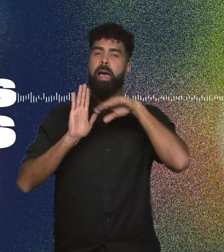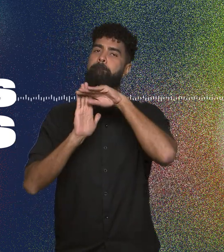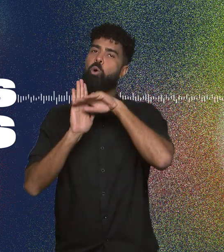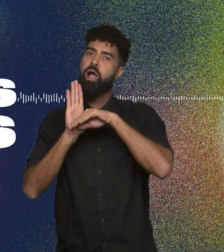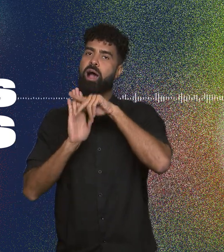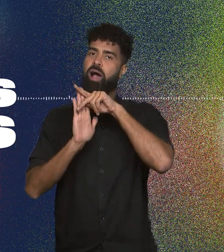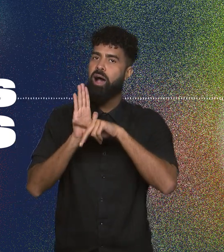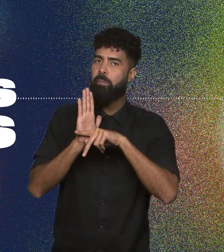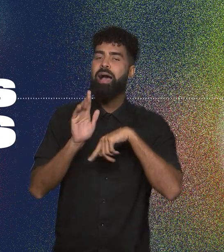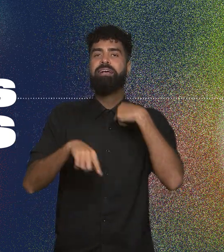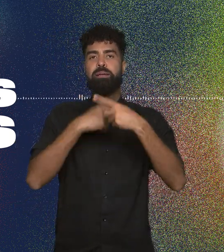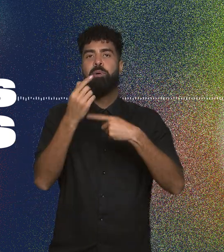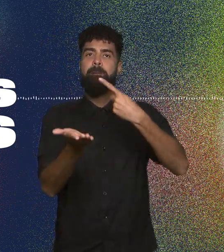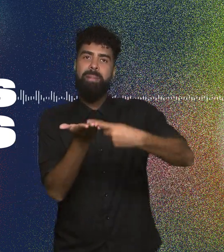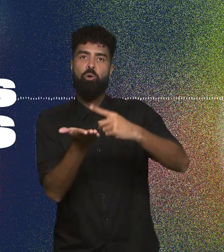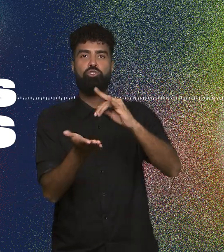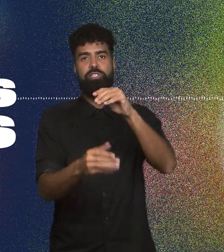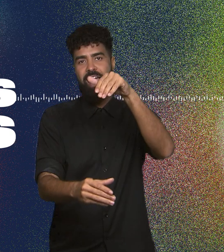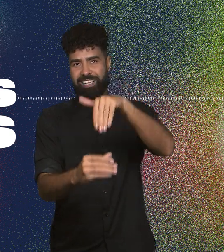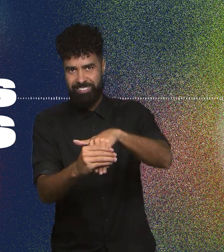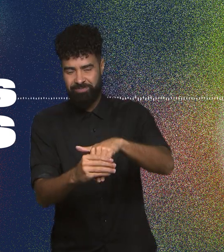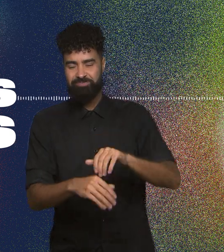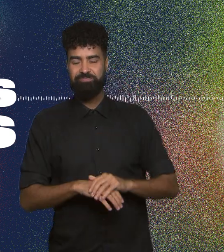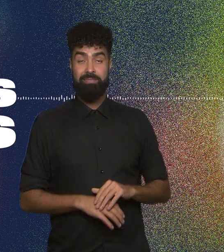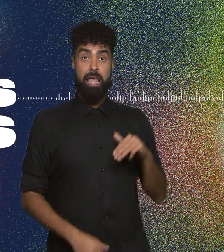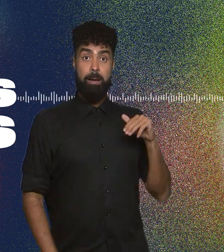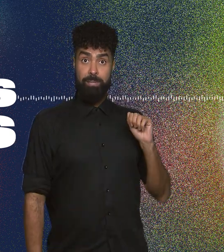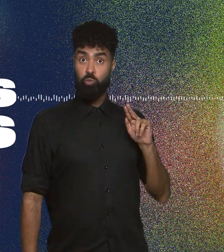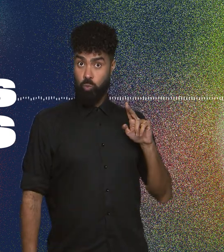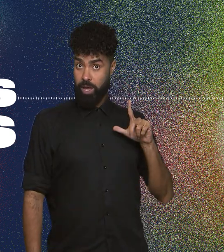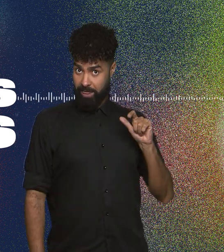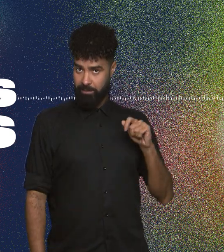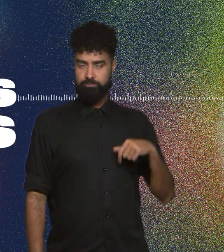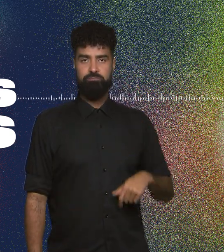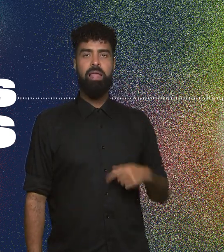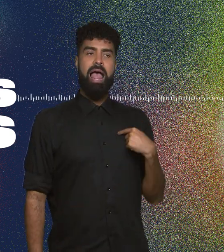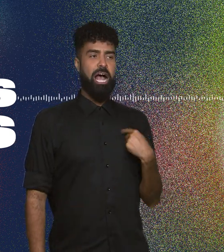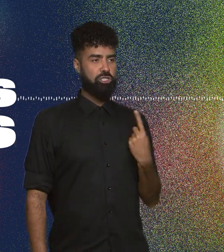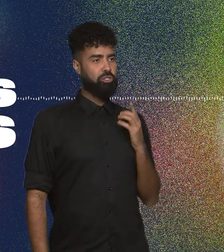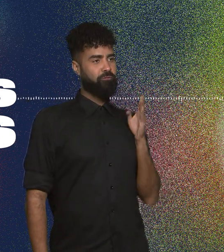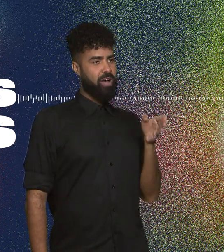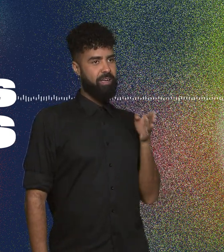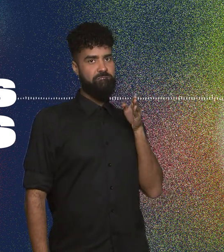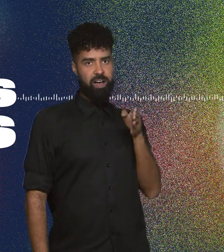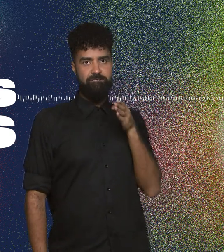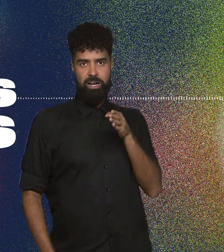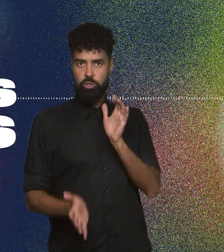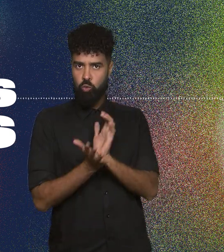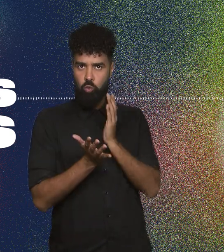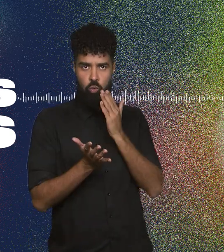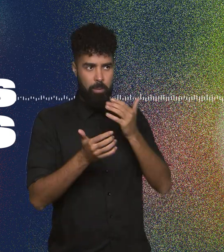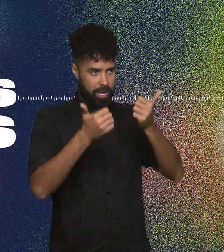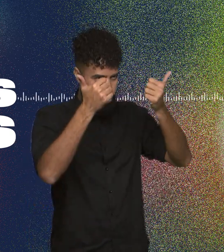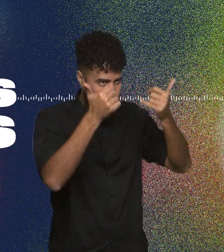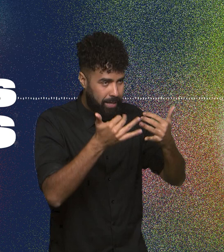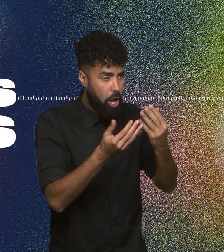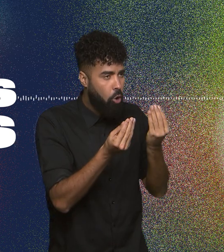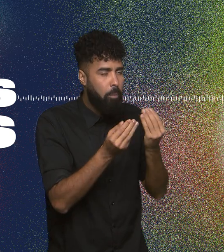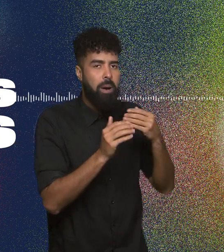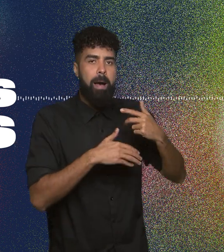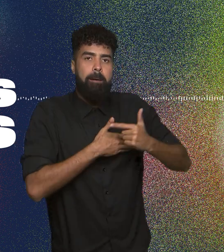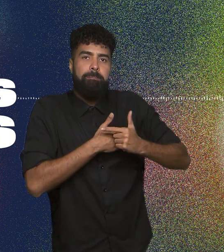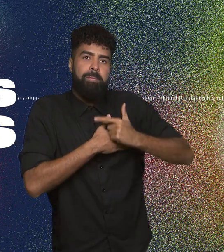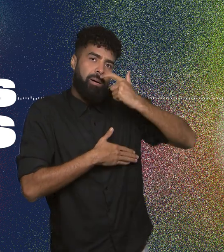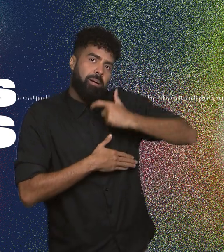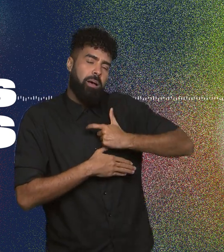aí tem as eleições. A gente vai na turma, explica para eles como é o papel do aluno representante, qual momento